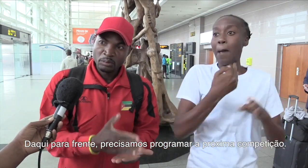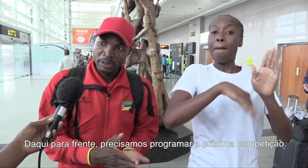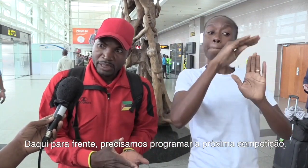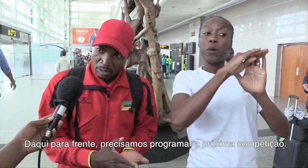competição